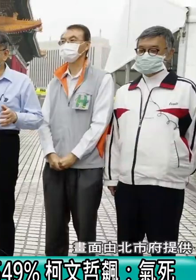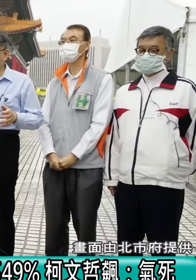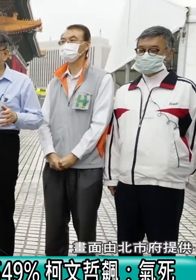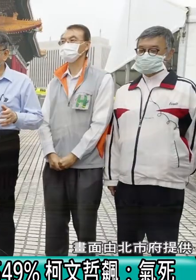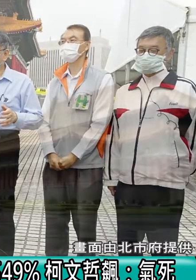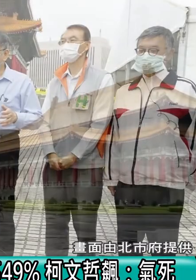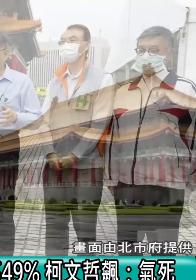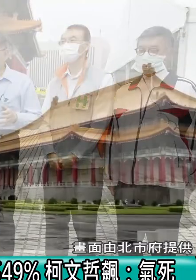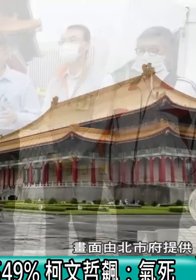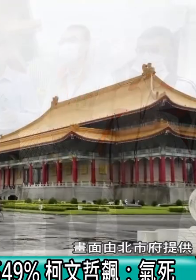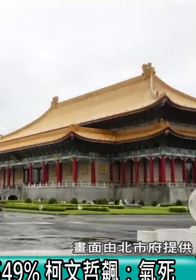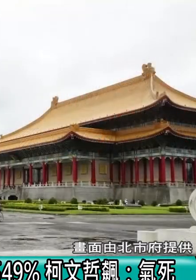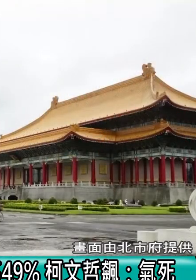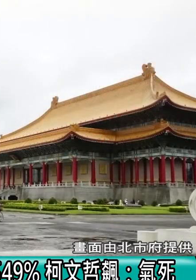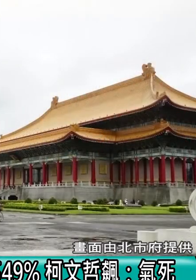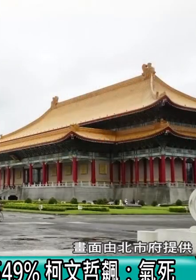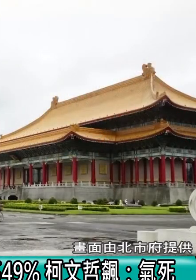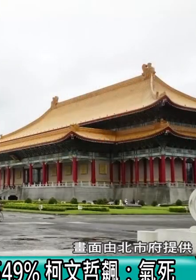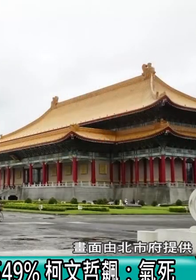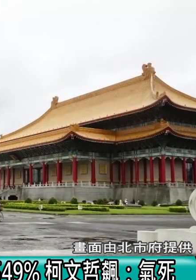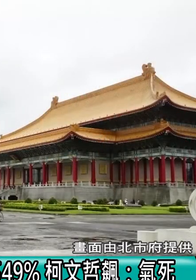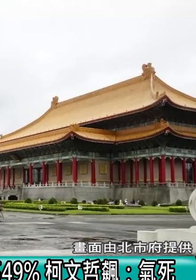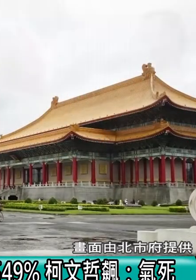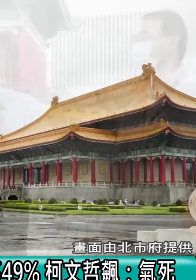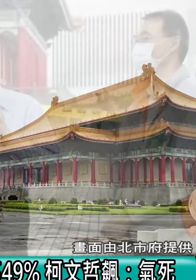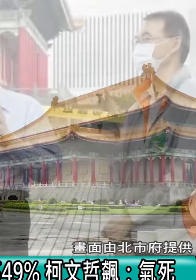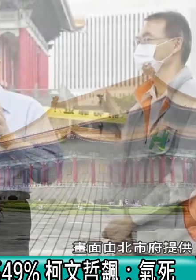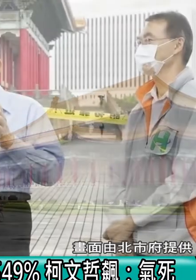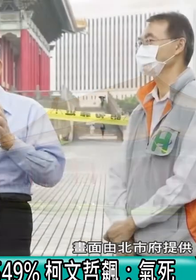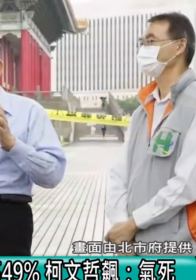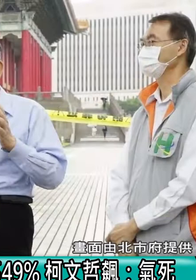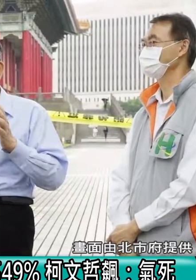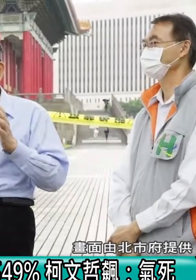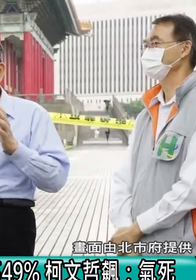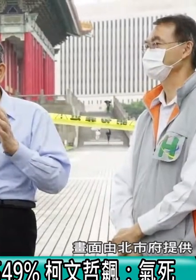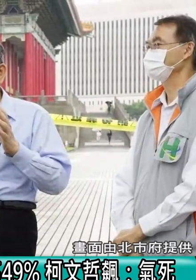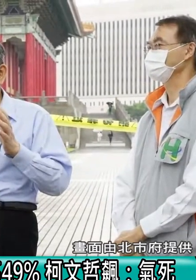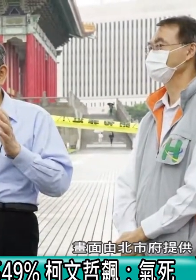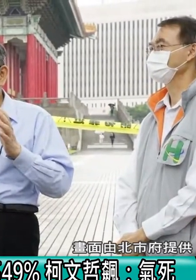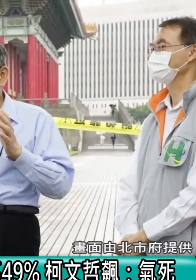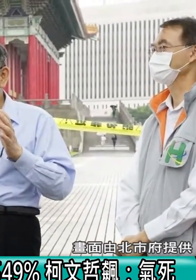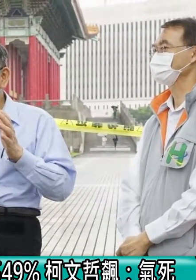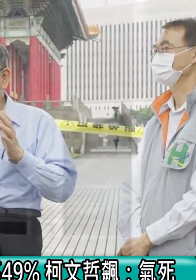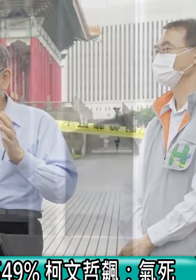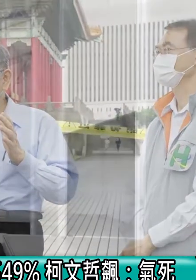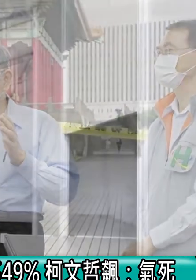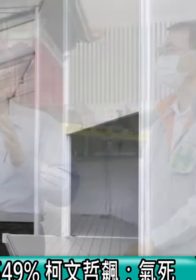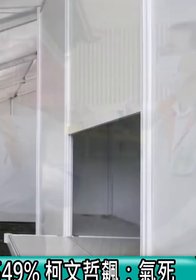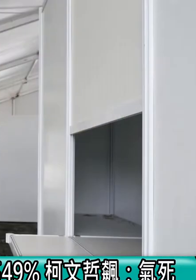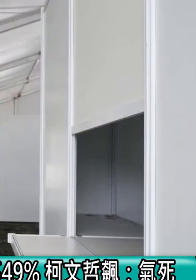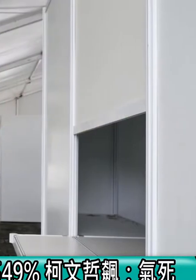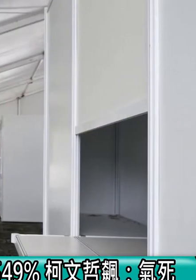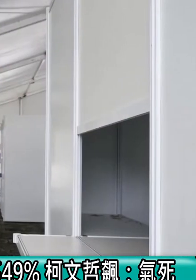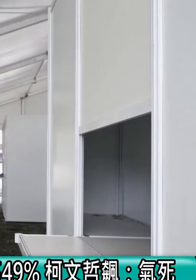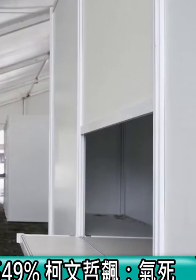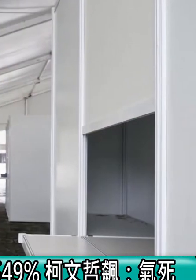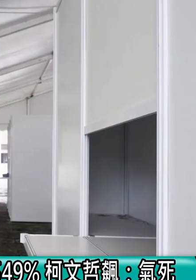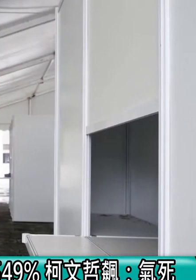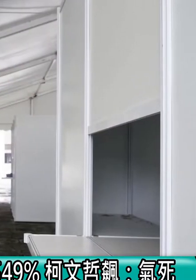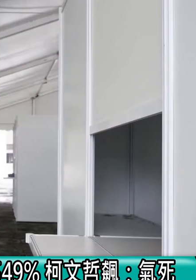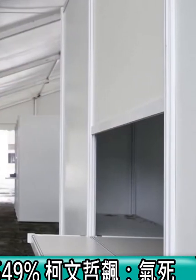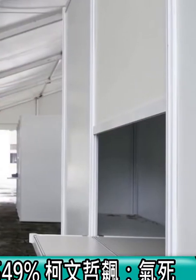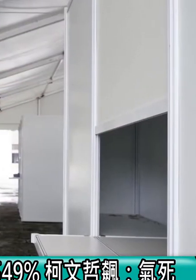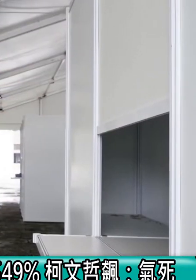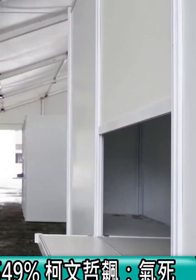因为新冠肺炎99%都是轻症，台北市政府一直在扩建防疫急门诊，将轻症与其他症病患分